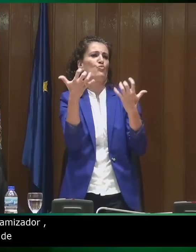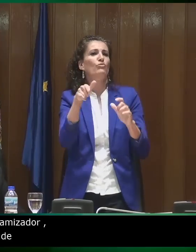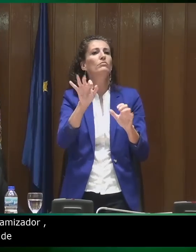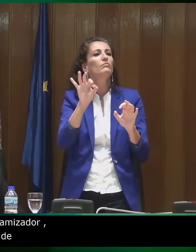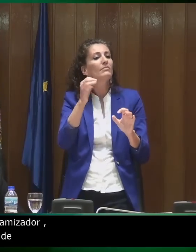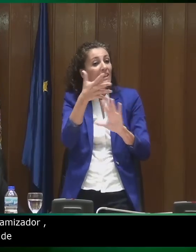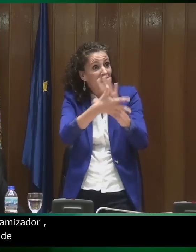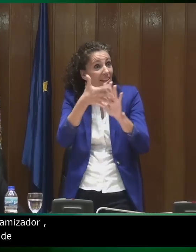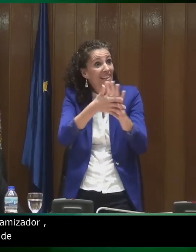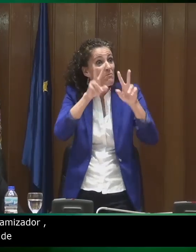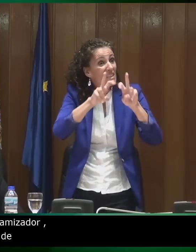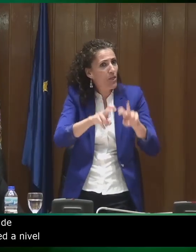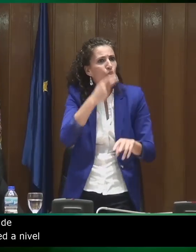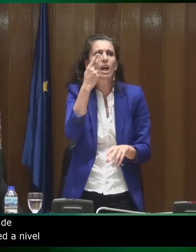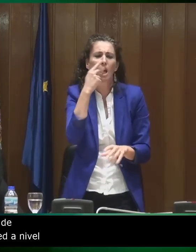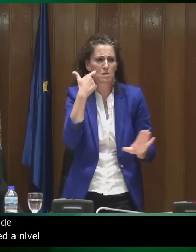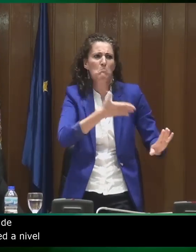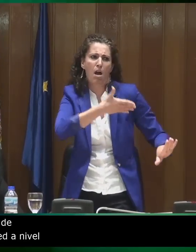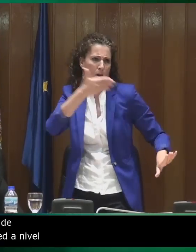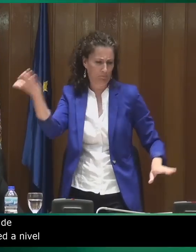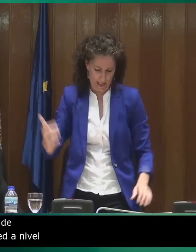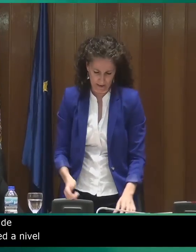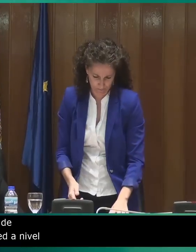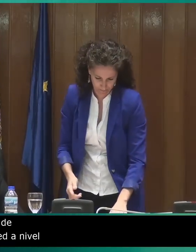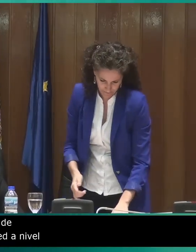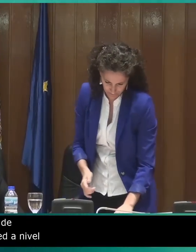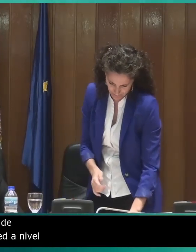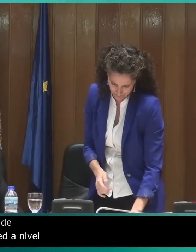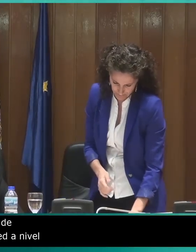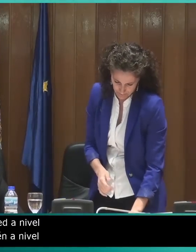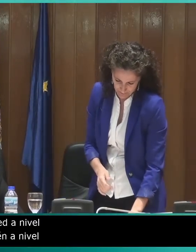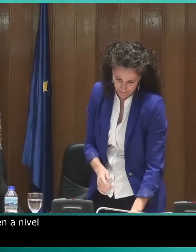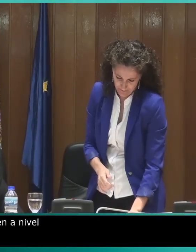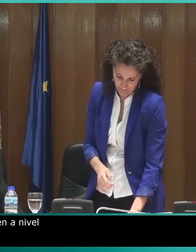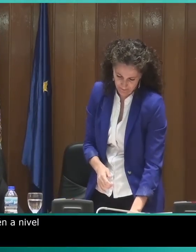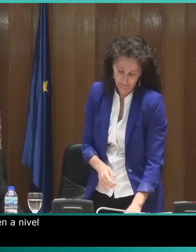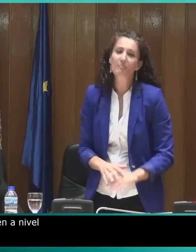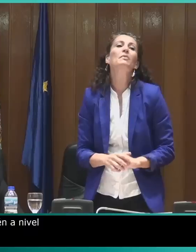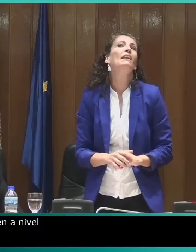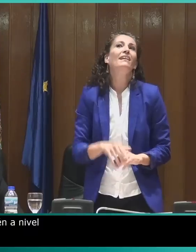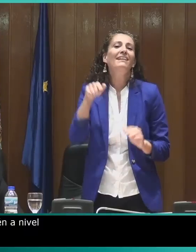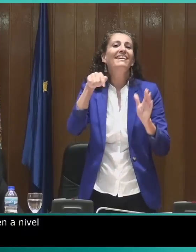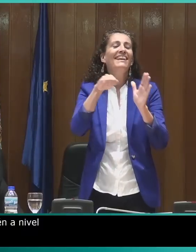Actualmente, cabe destacar que las investigaciones sobre la lengua de signos van en aumento.